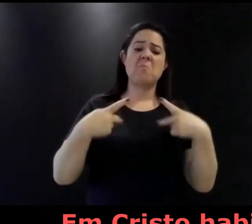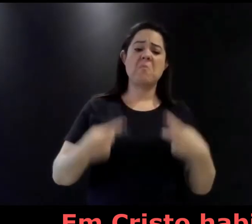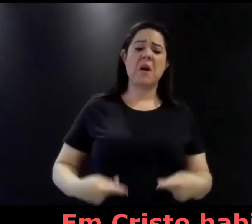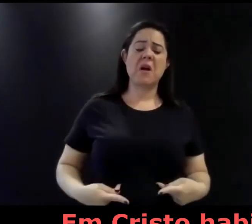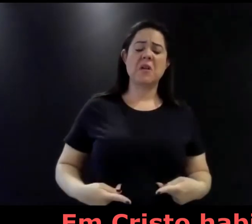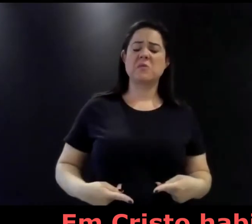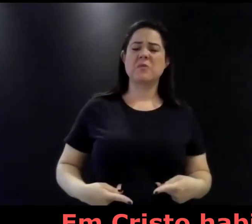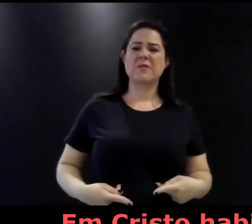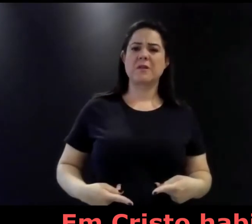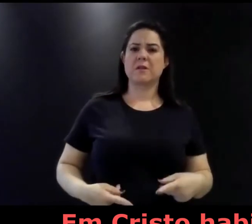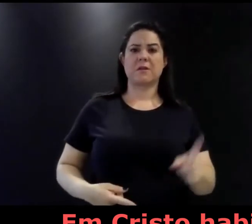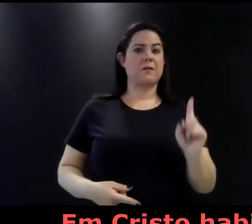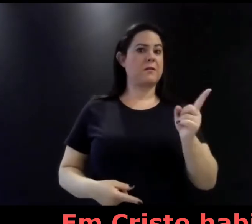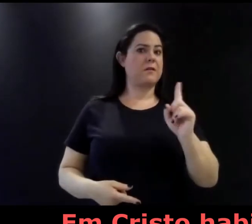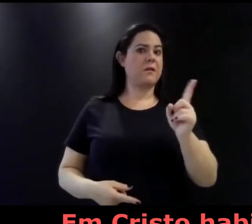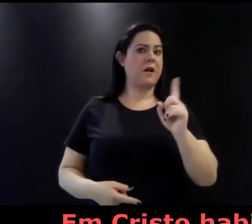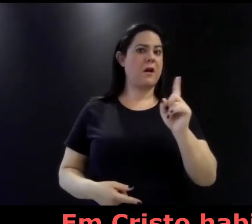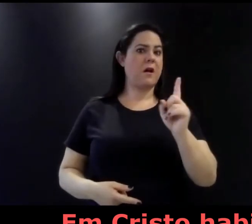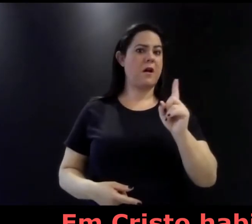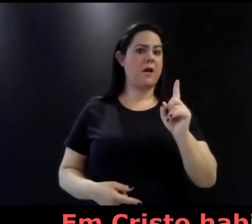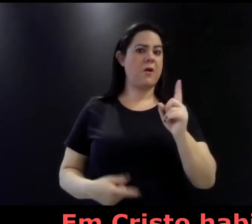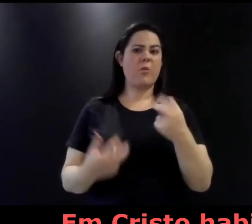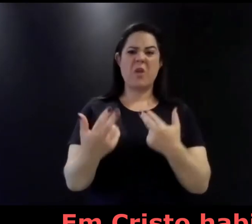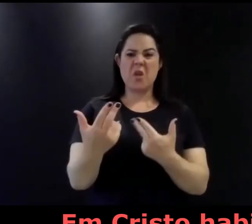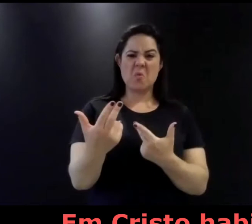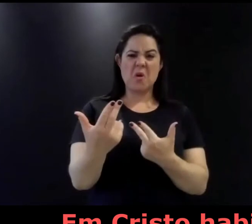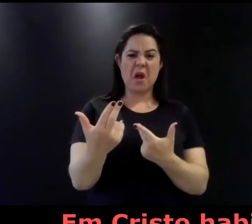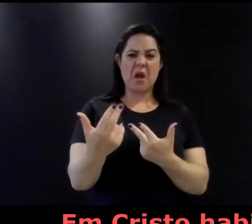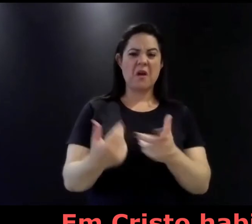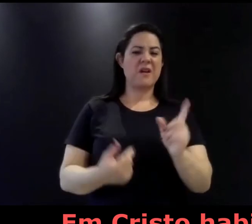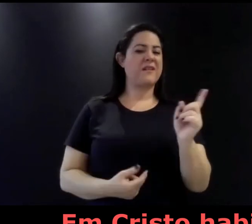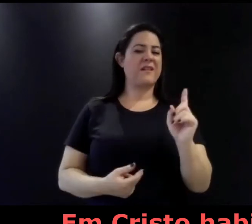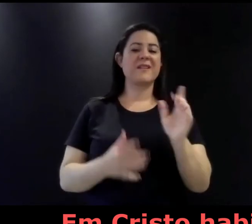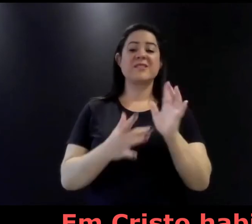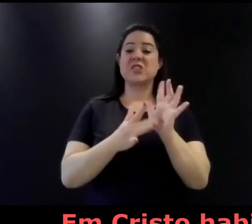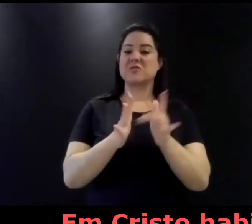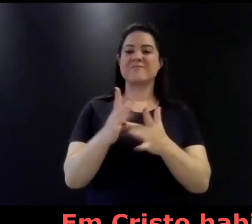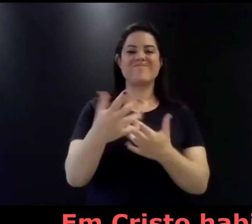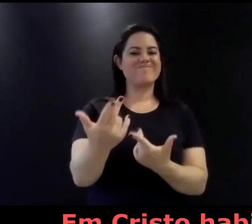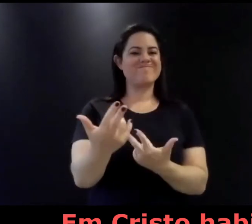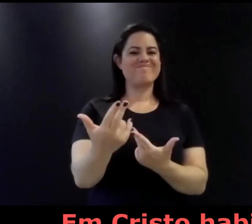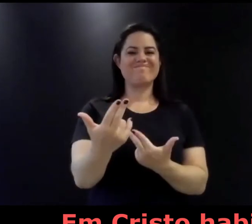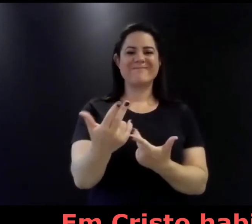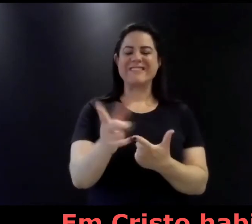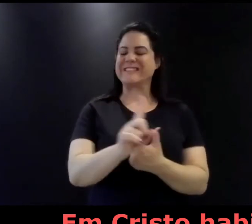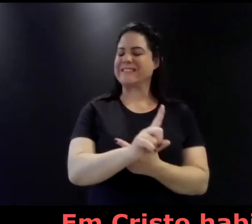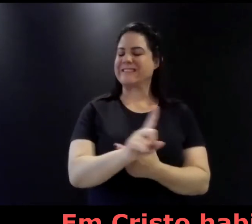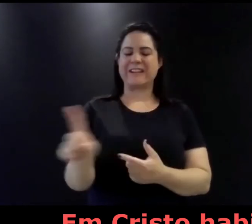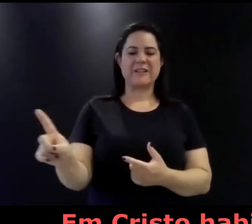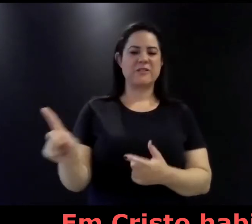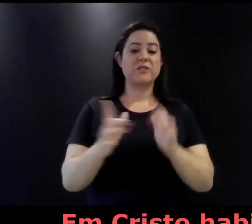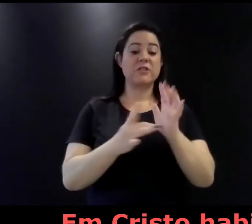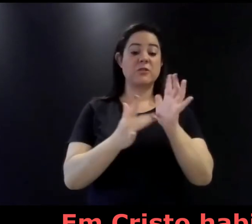comum, numa pessoa como nós. Jesus não é como nós. Jesus é